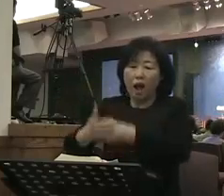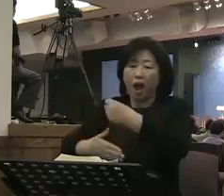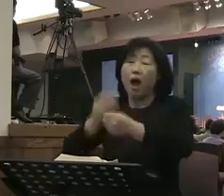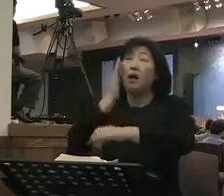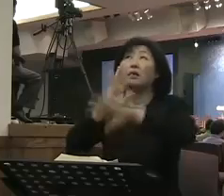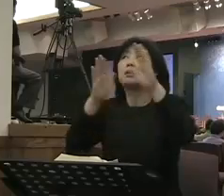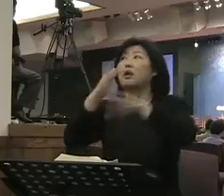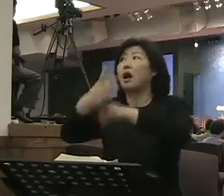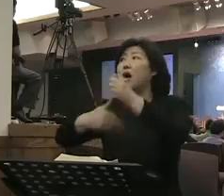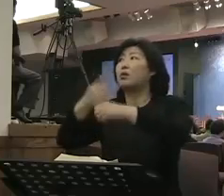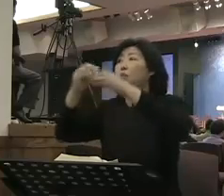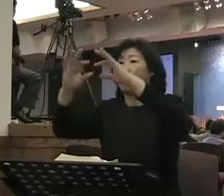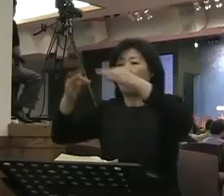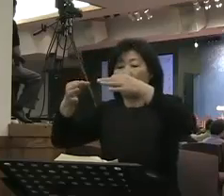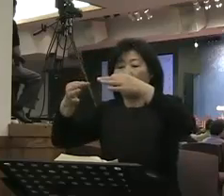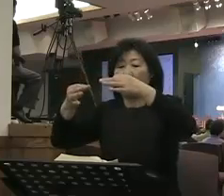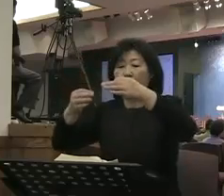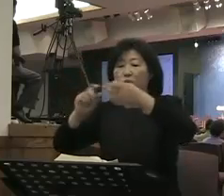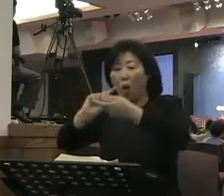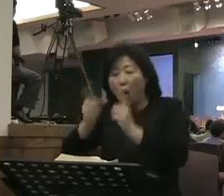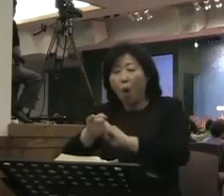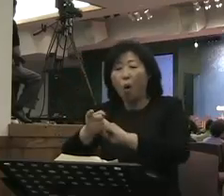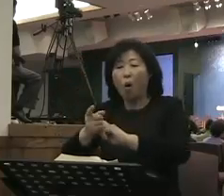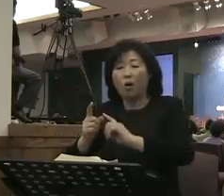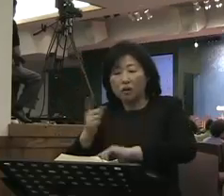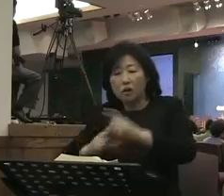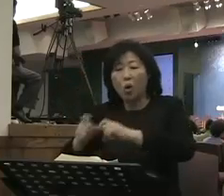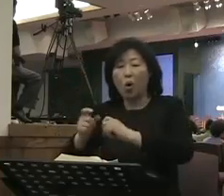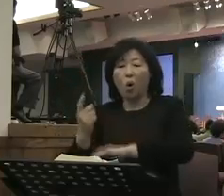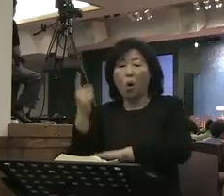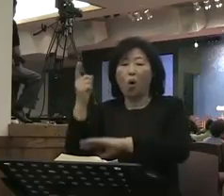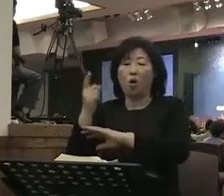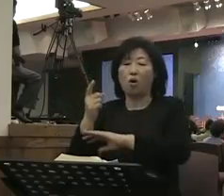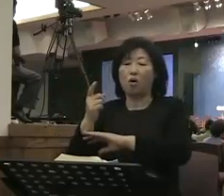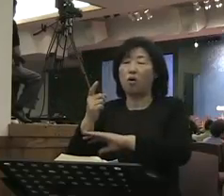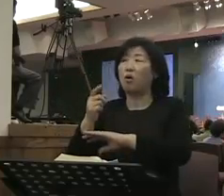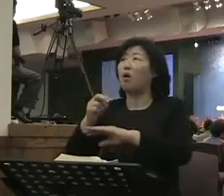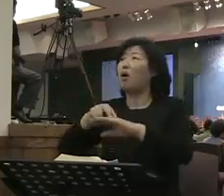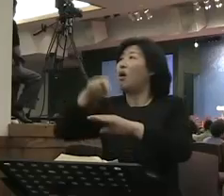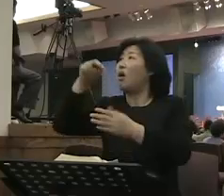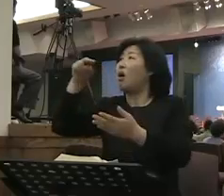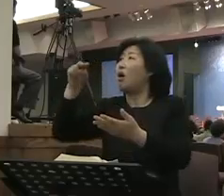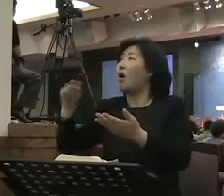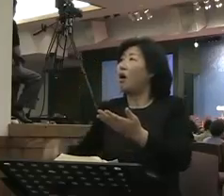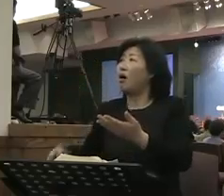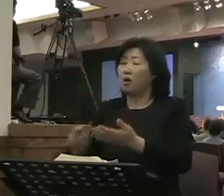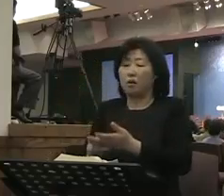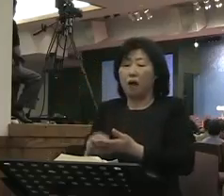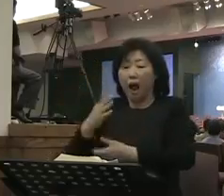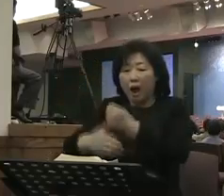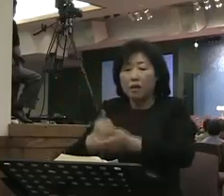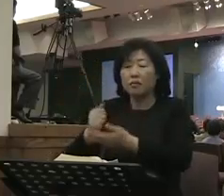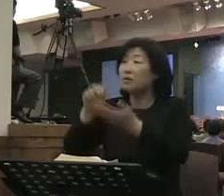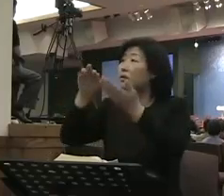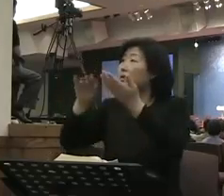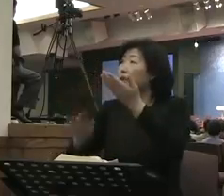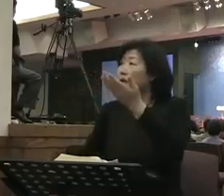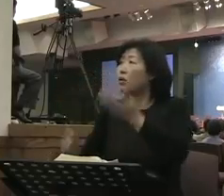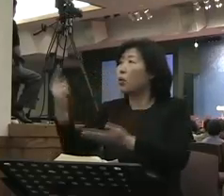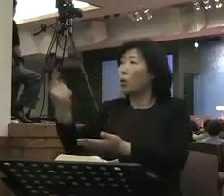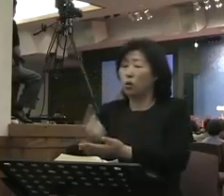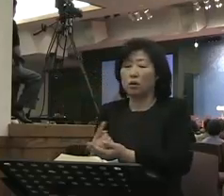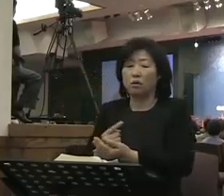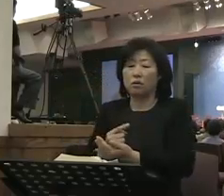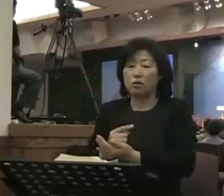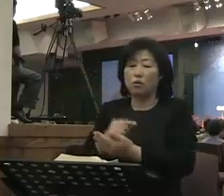보시고 서로 더 누가 높은가 점프하는 우리들의 모습을 보면서 하나님은 내려오셔서 그러한